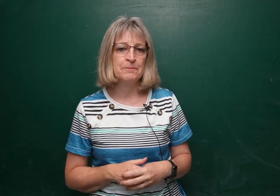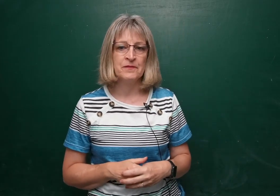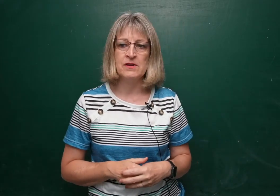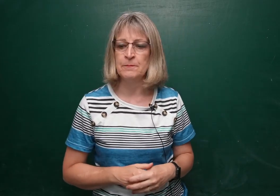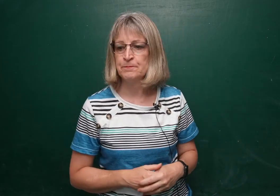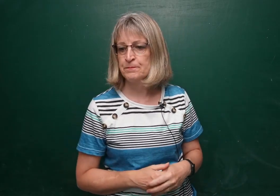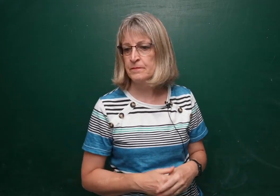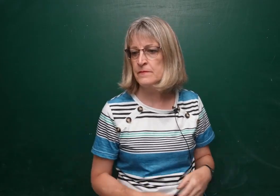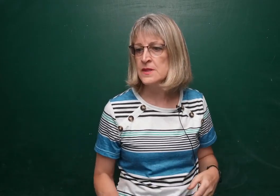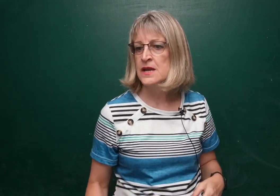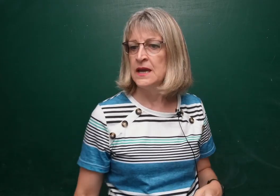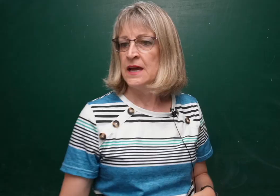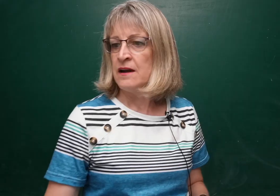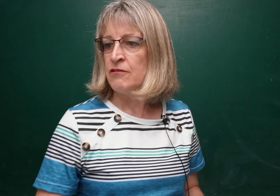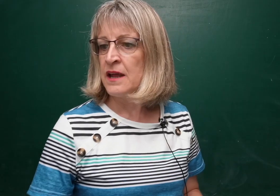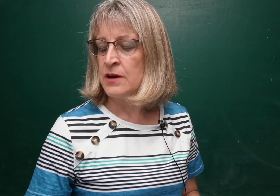Voilà. Voilà, voilà.